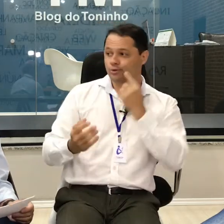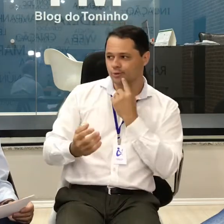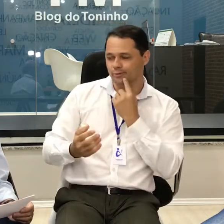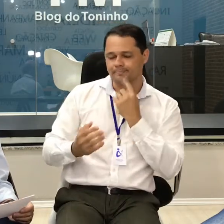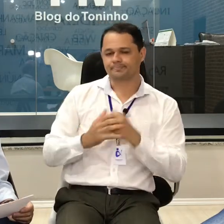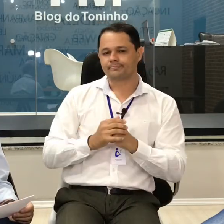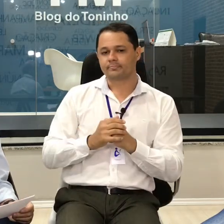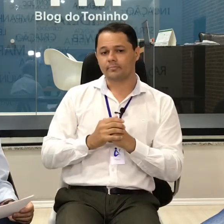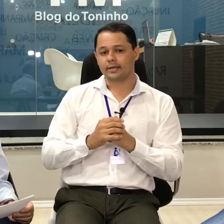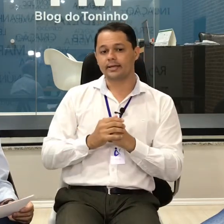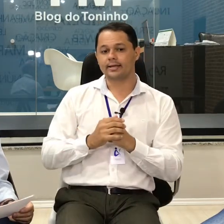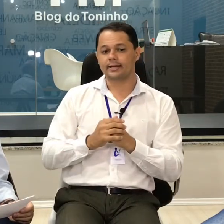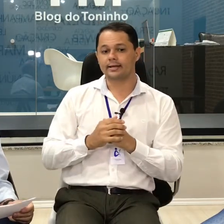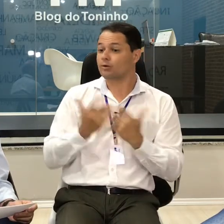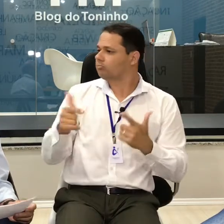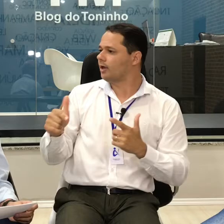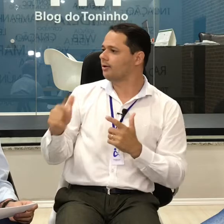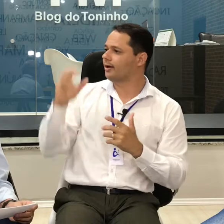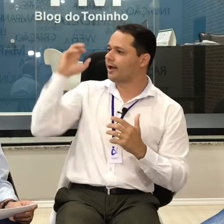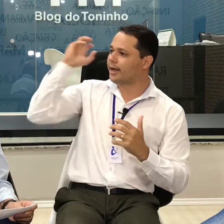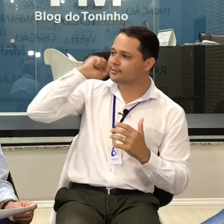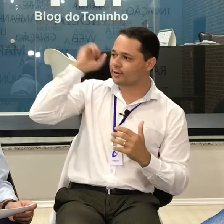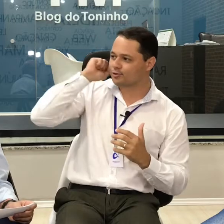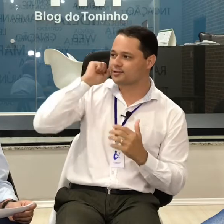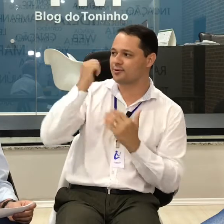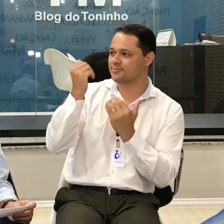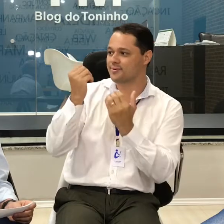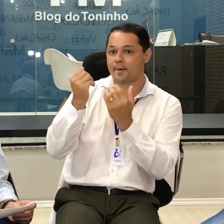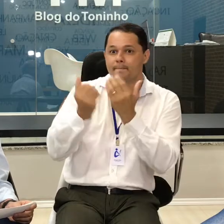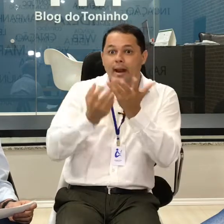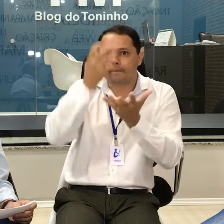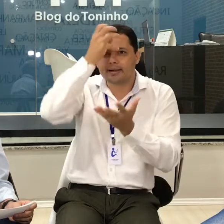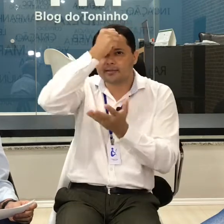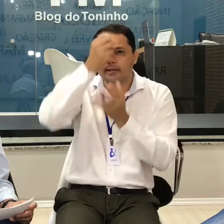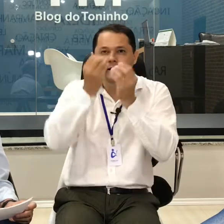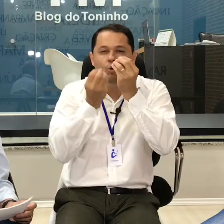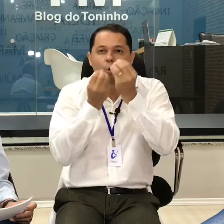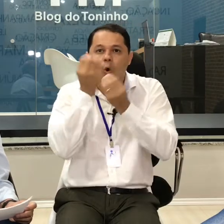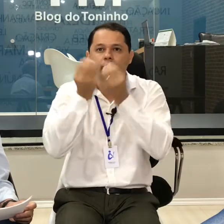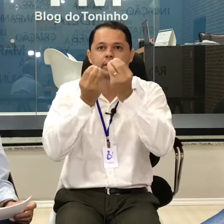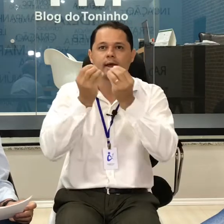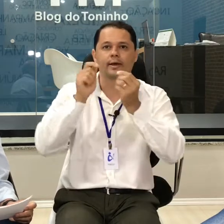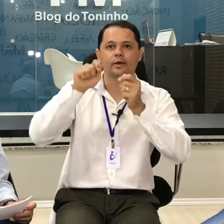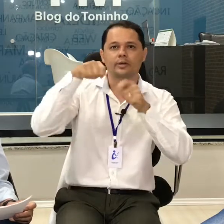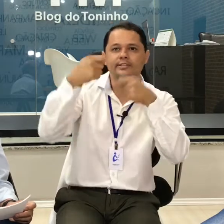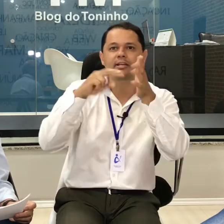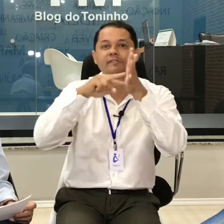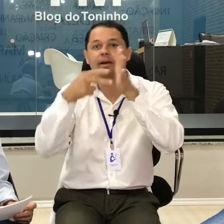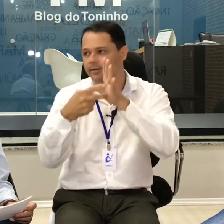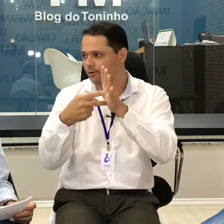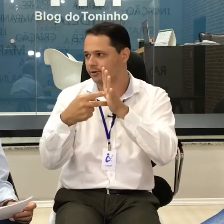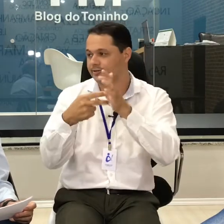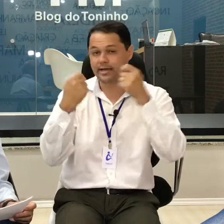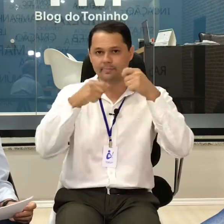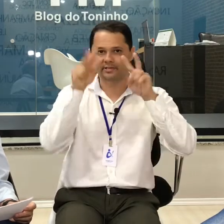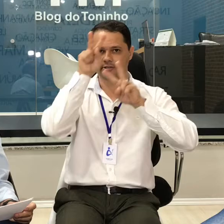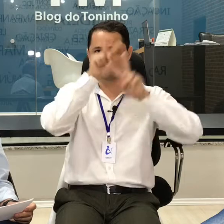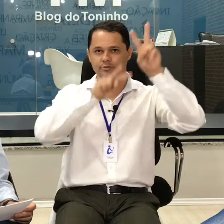surdo, ele não tem essa audição para aprender como que significa cada coisa. Ele precisa do